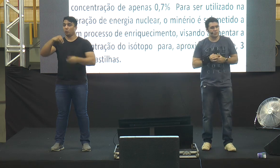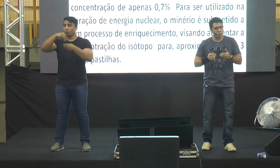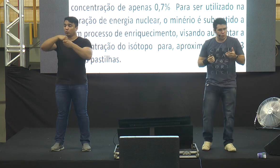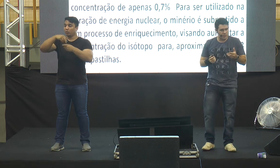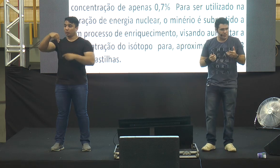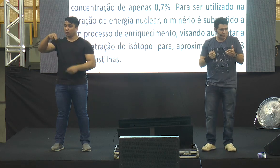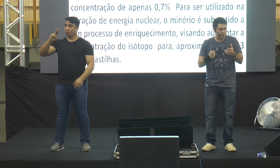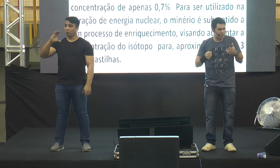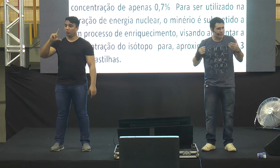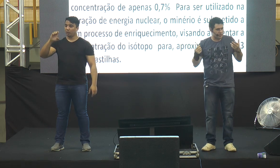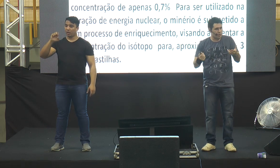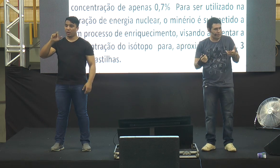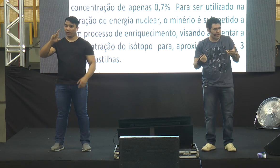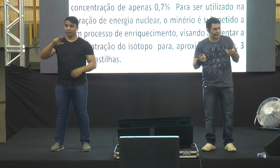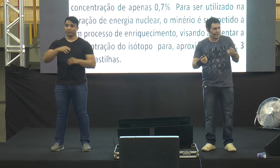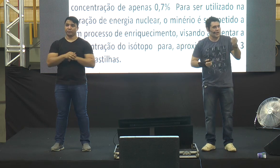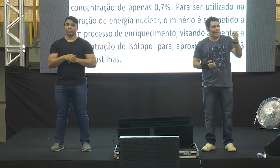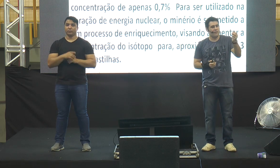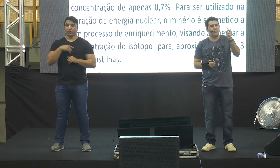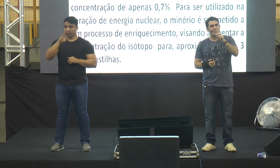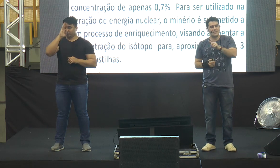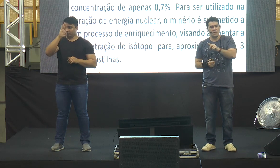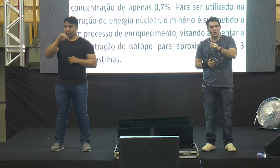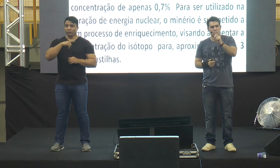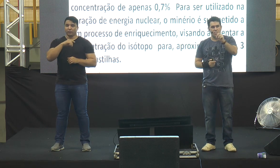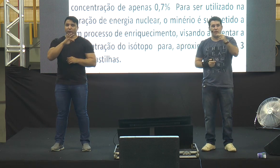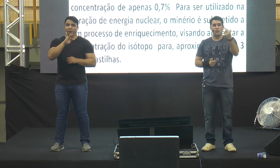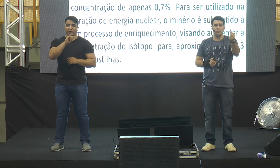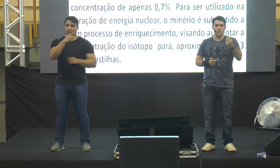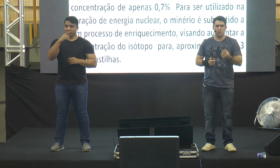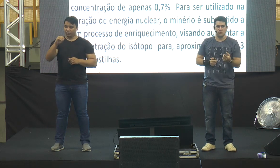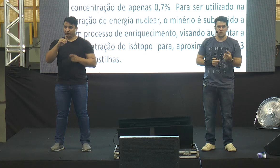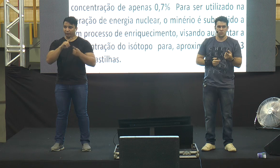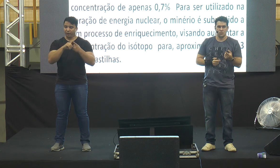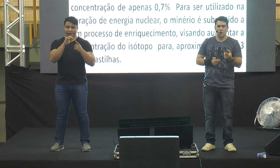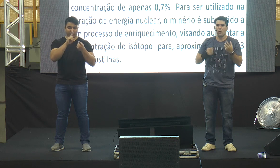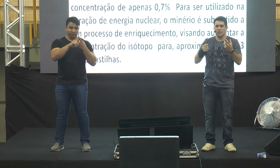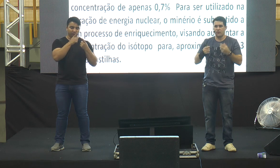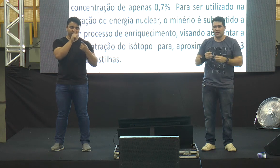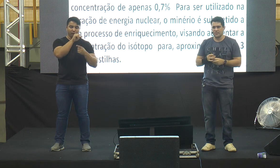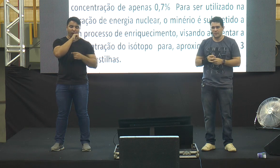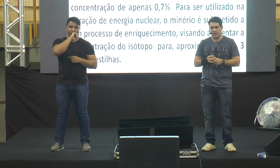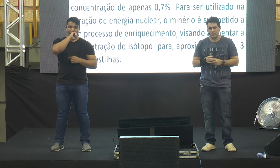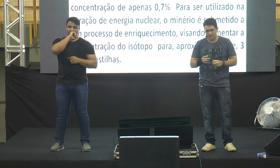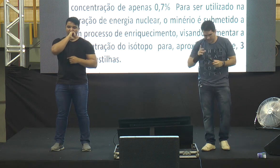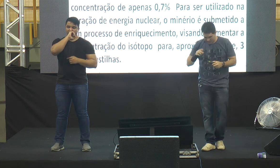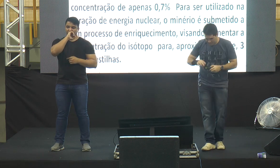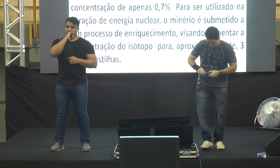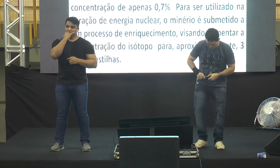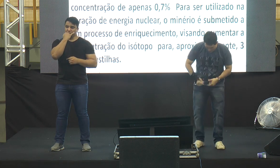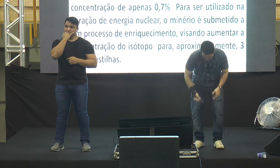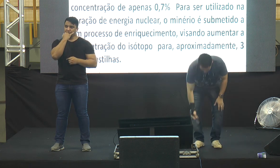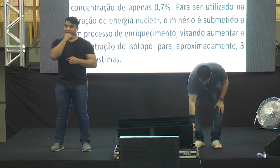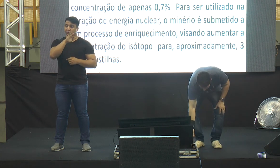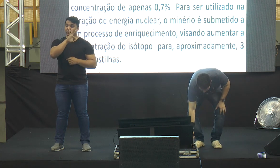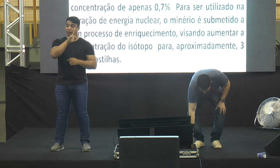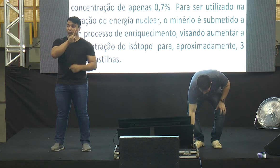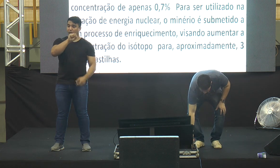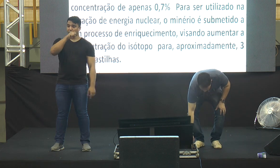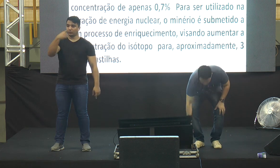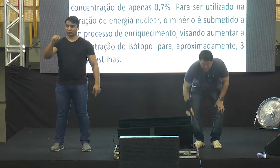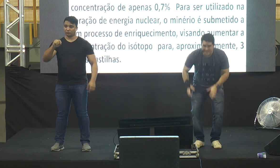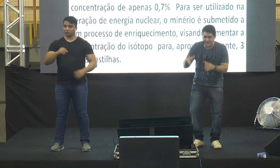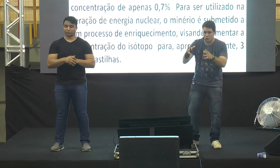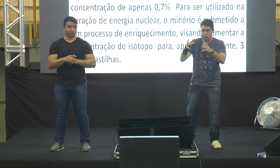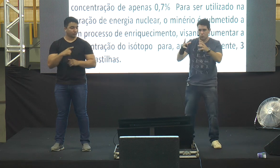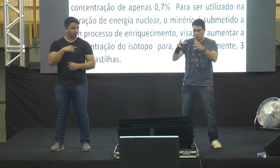Geralmente temos 2, que são as 2 mais cobradas. É a fissão e a fusão. Qual a diferença entre elas? É a seguinte. Quando você